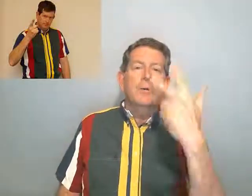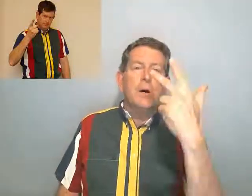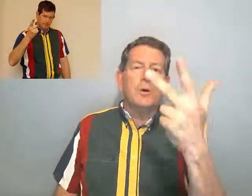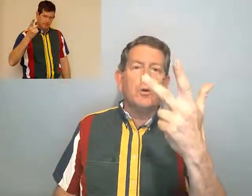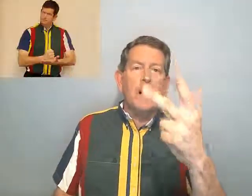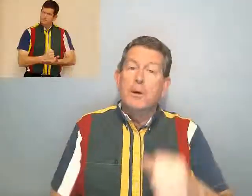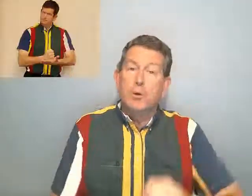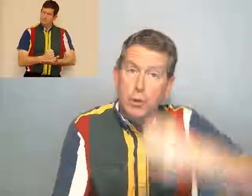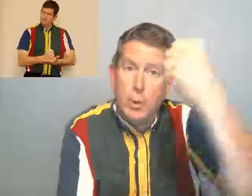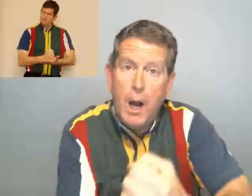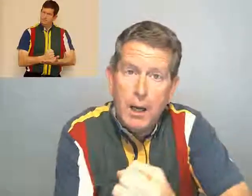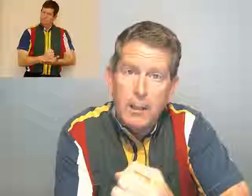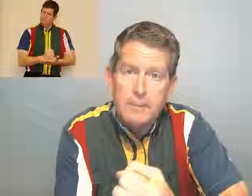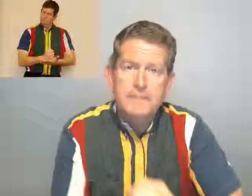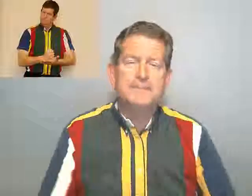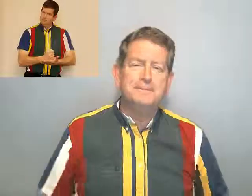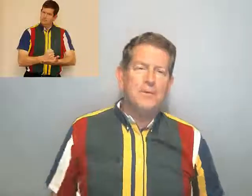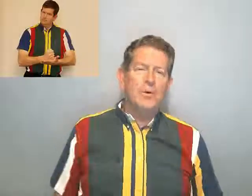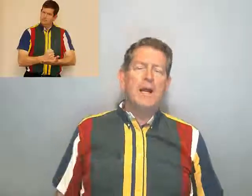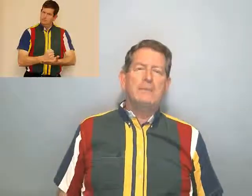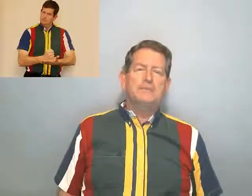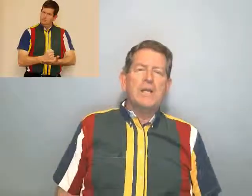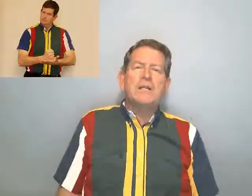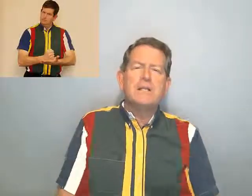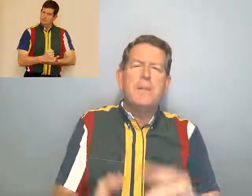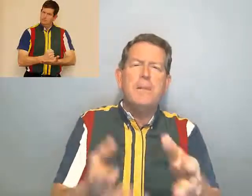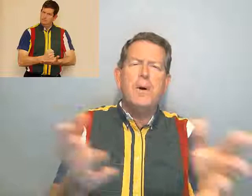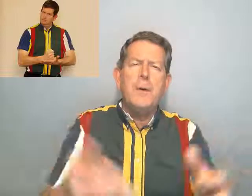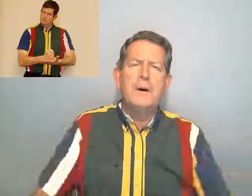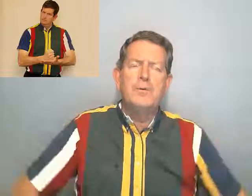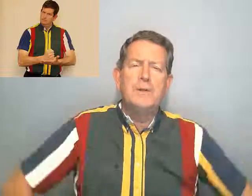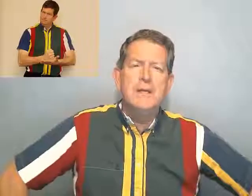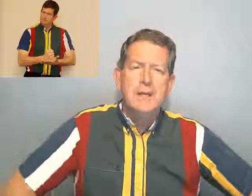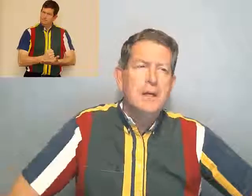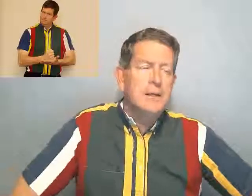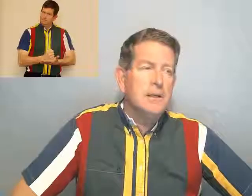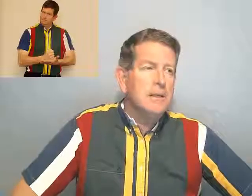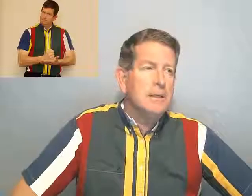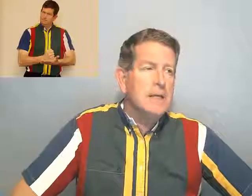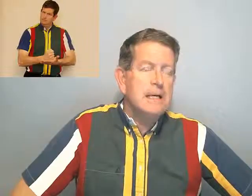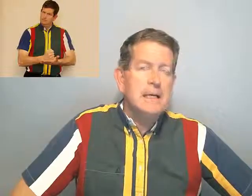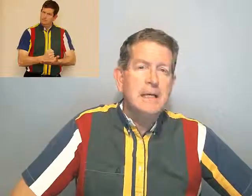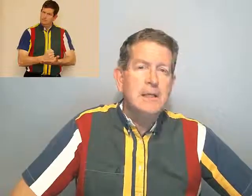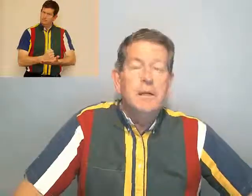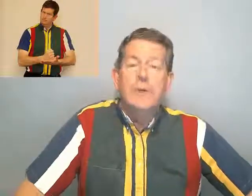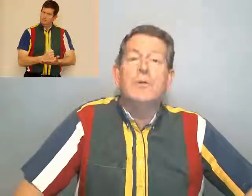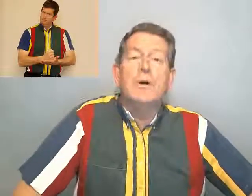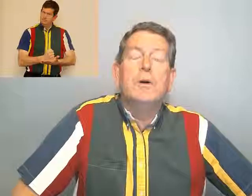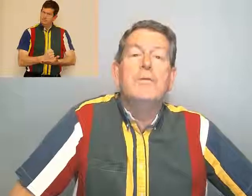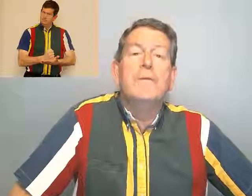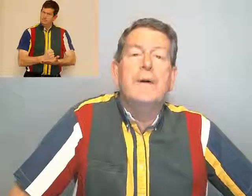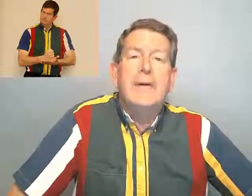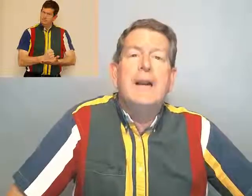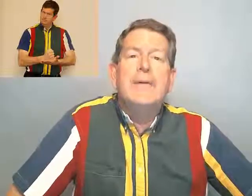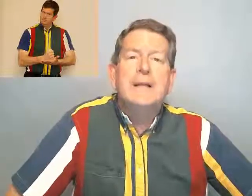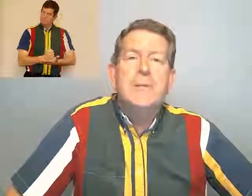Numéro 3. Tu dois. Voilà. Ça, c'est ce que maman et papa vous disent quand il y a quelqu'un quand vous devez laver la vaisselle, par